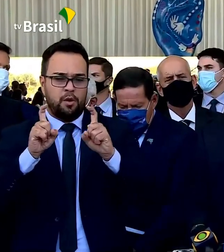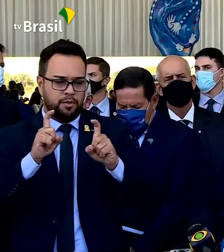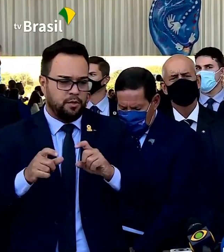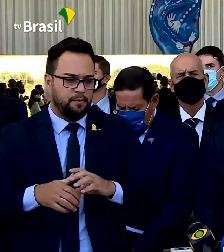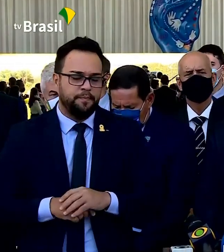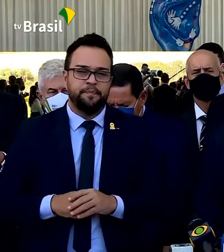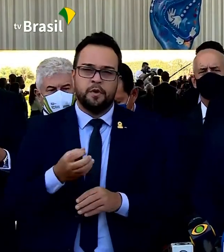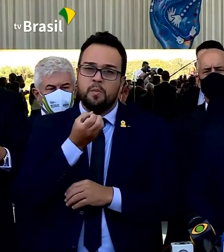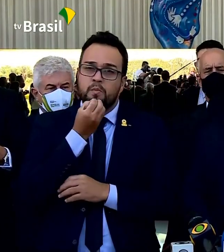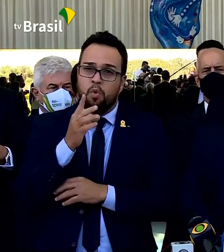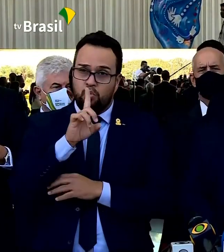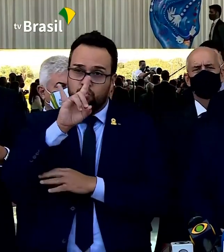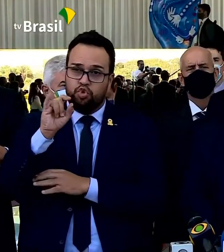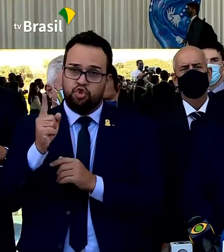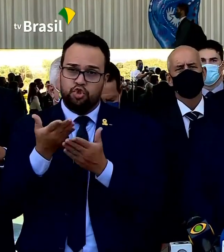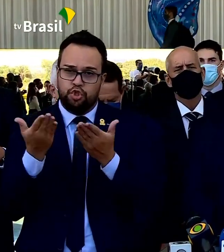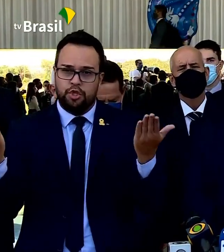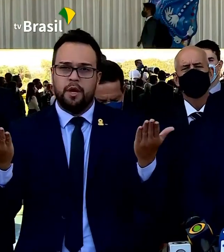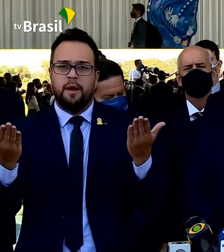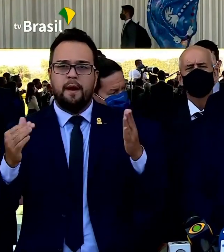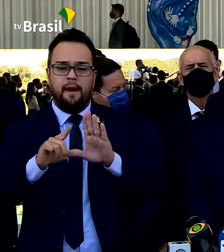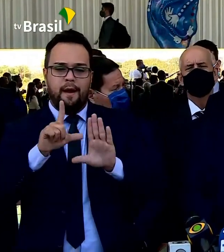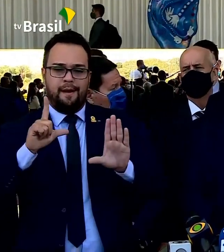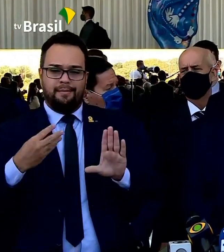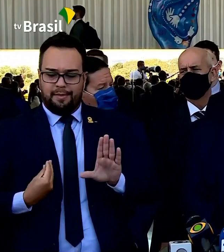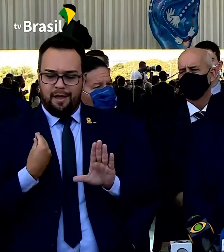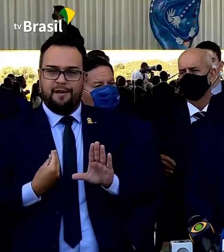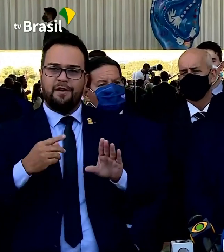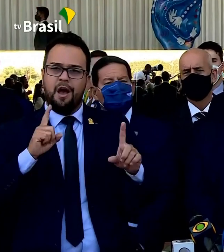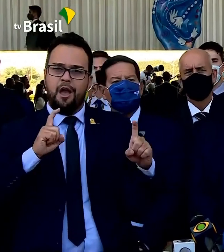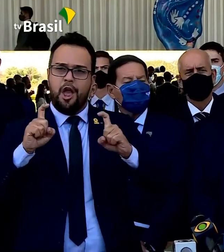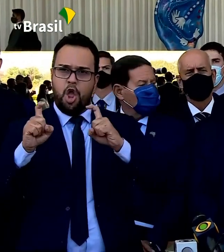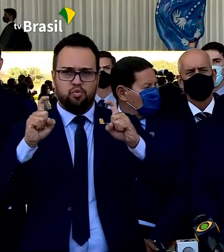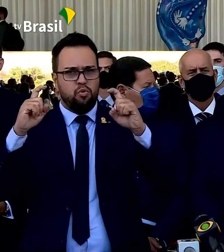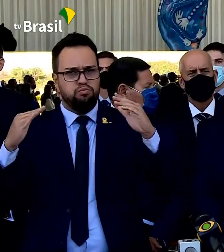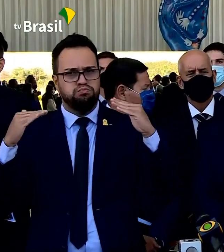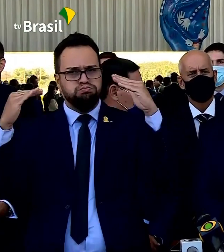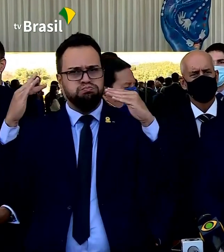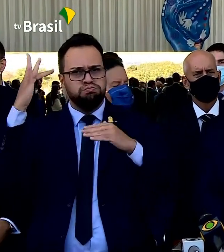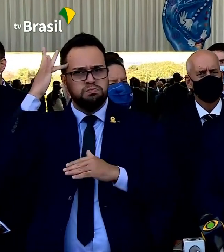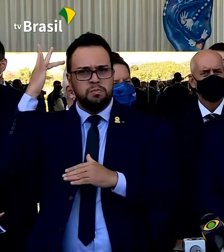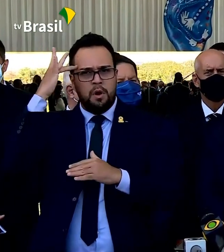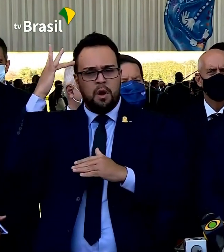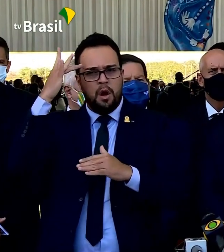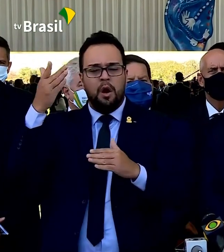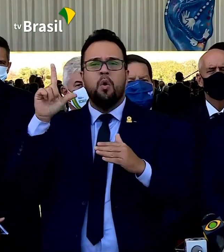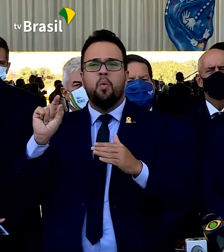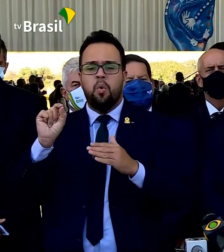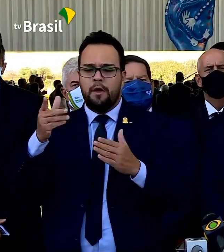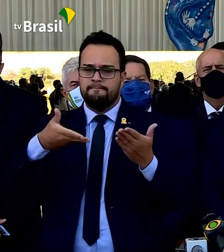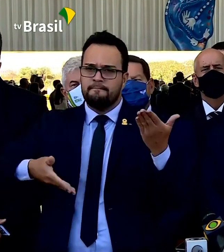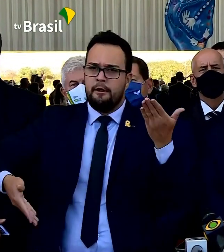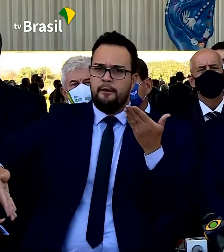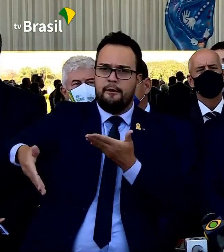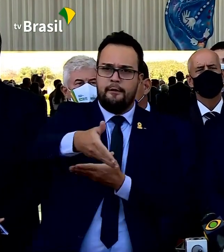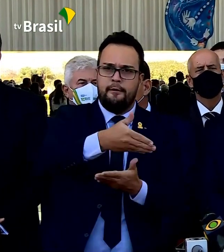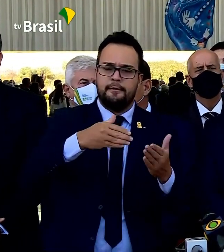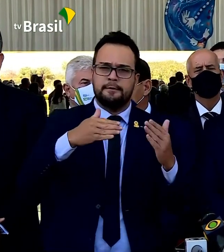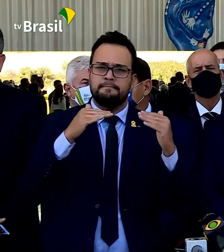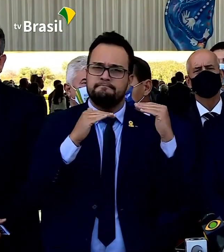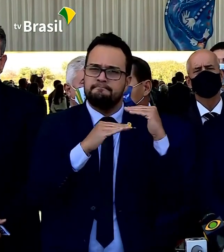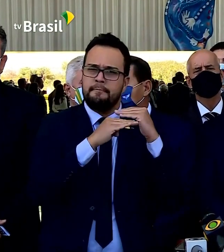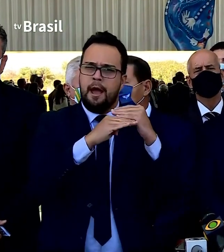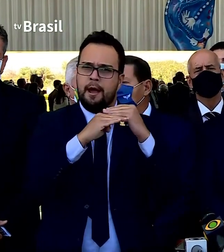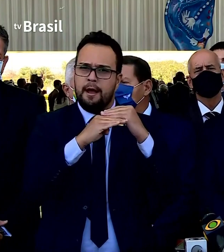Bom dia, senhores. Participamos de uma reunião de alto nível, caracterizada pela harmonia entre os poderes.